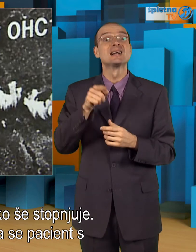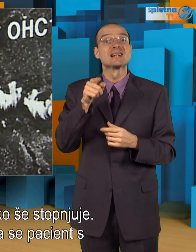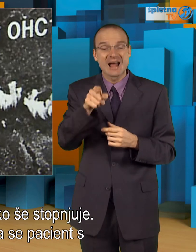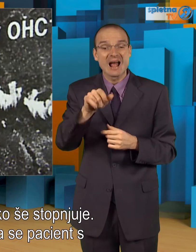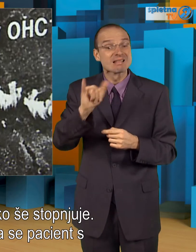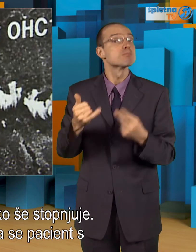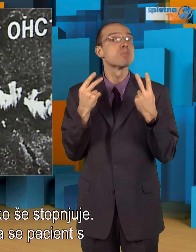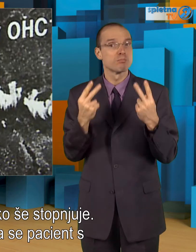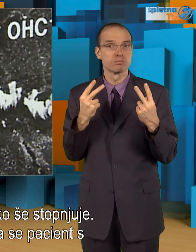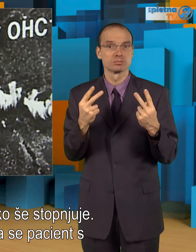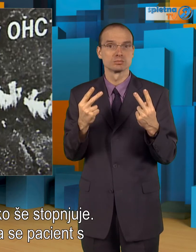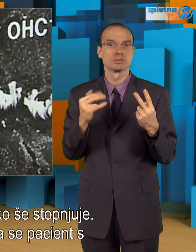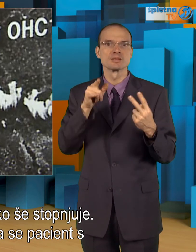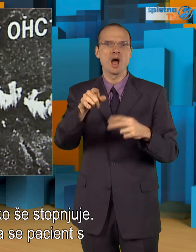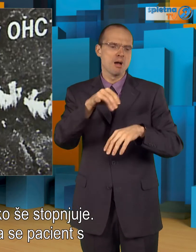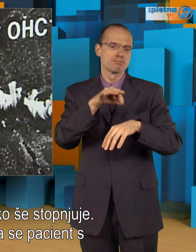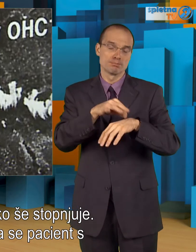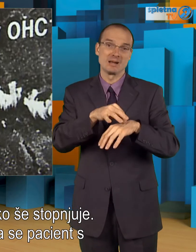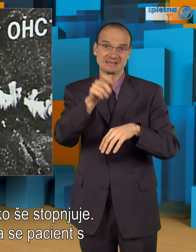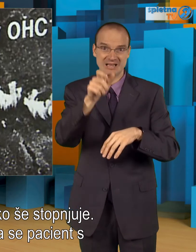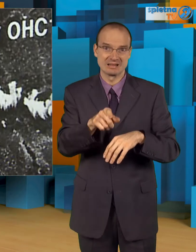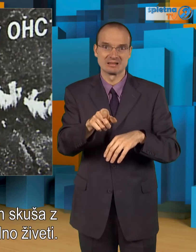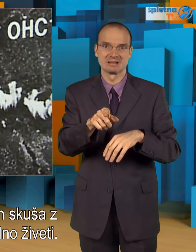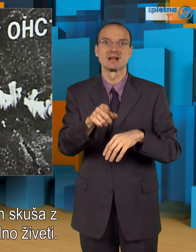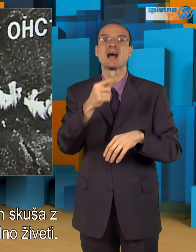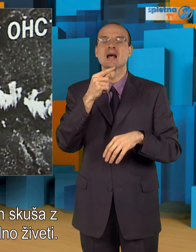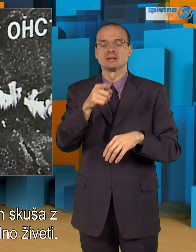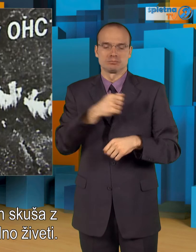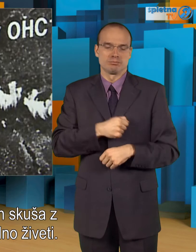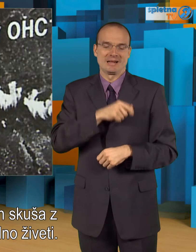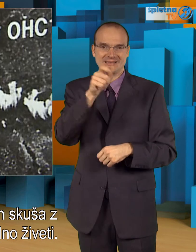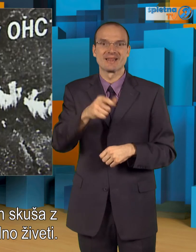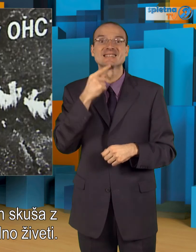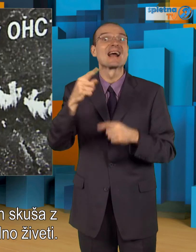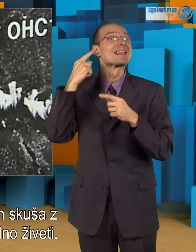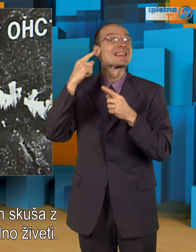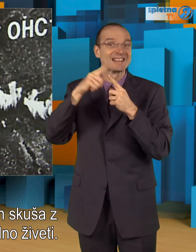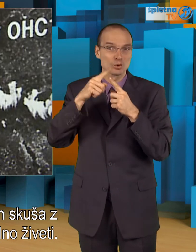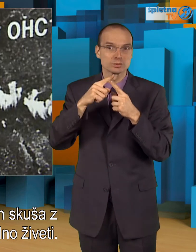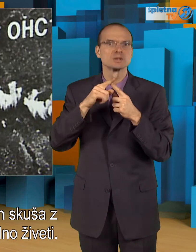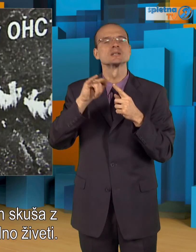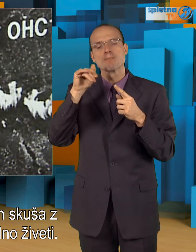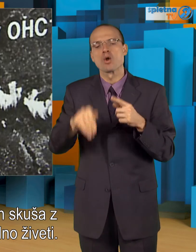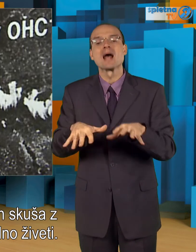Takrat je pomembno, da se pacient s tinitusom sprijazni in skuša z njim čim bolj normalno živeti.